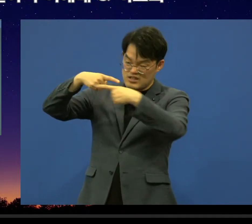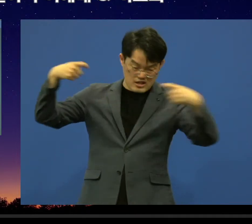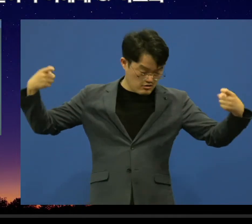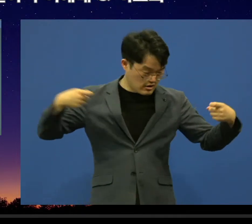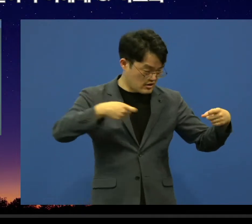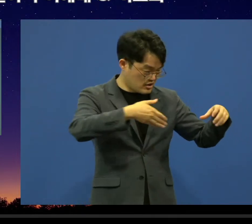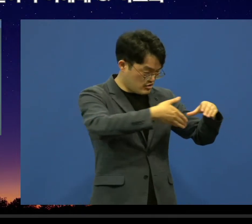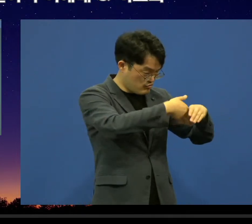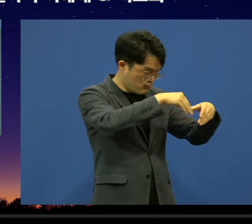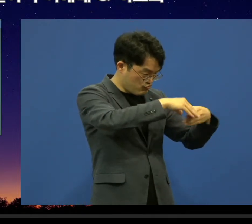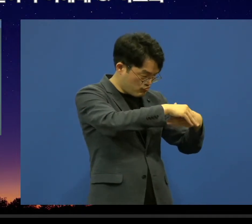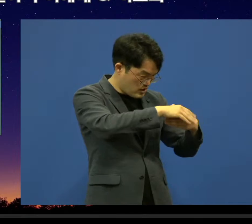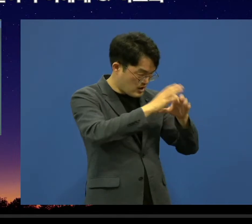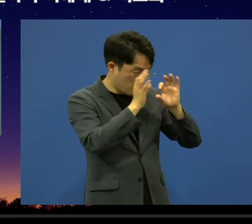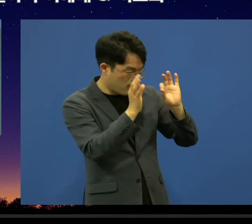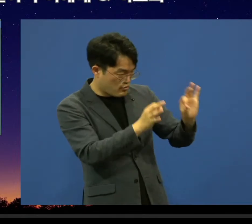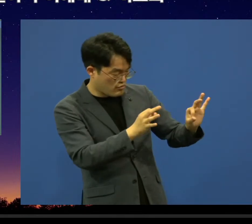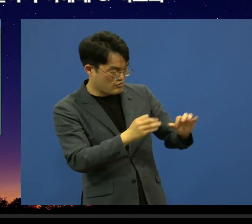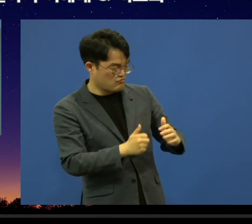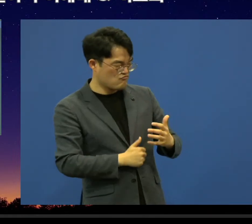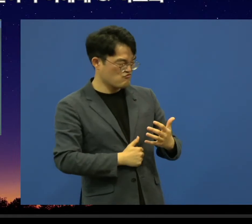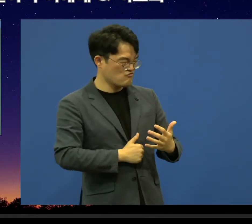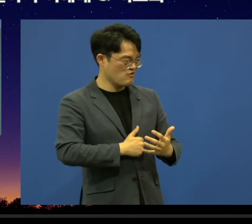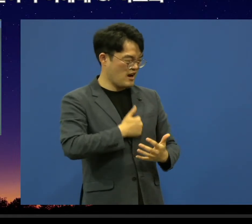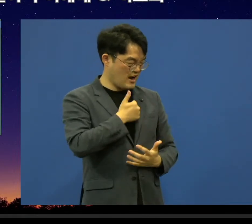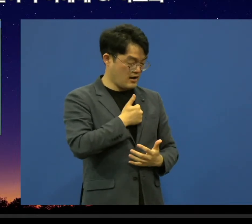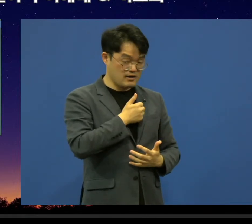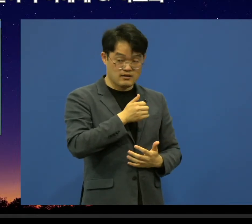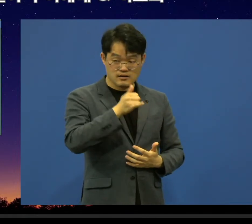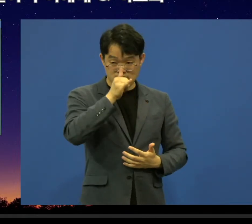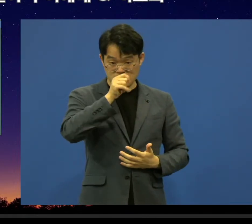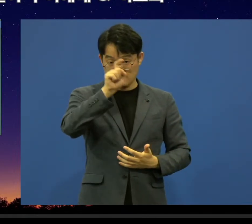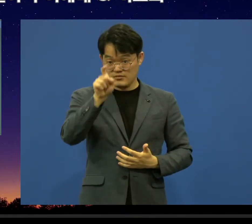속에서 분노하고 있습니까?